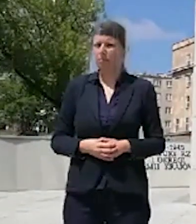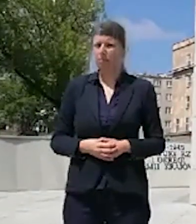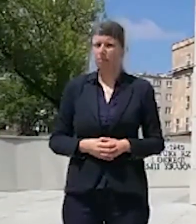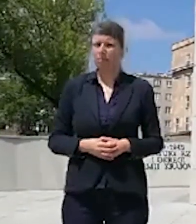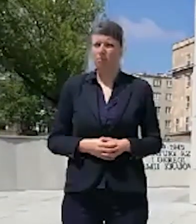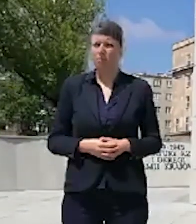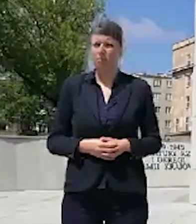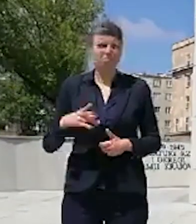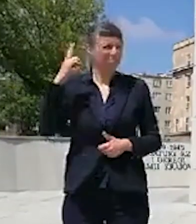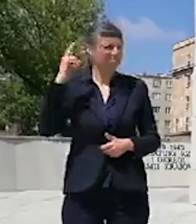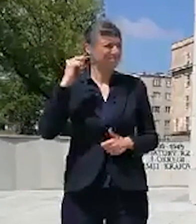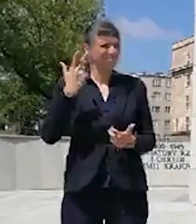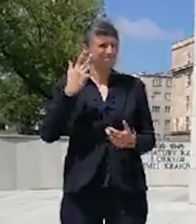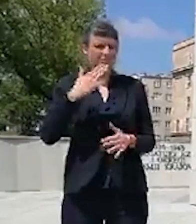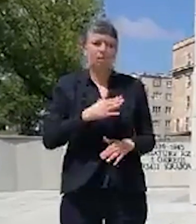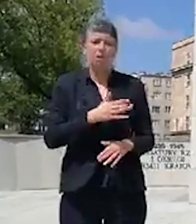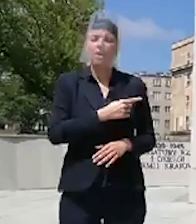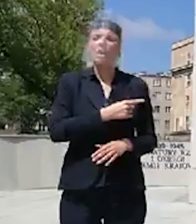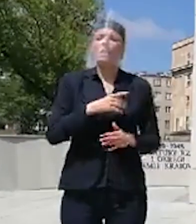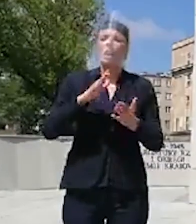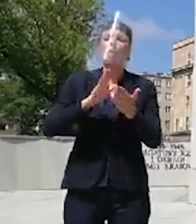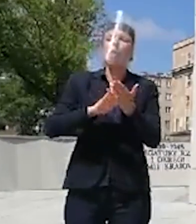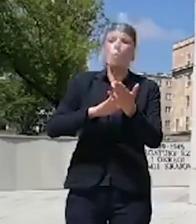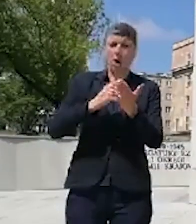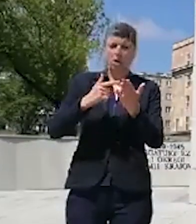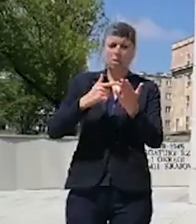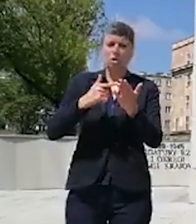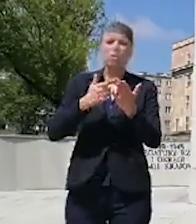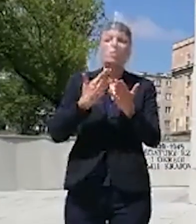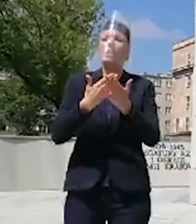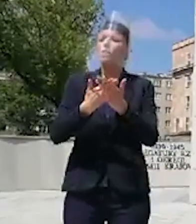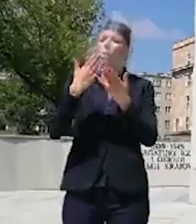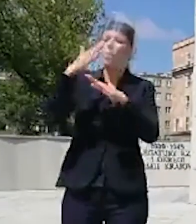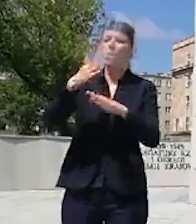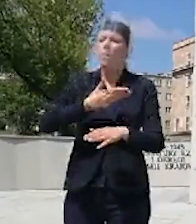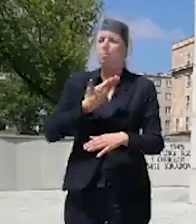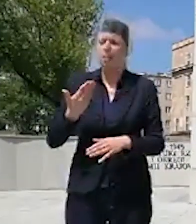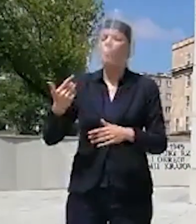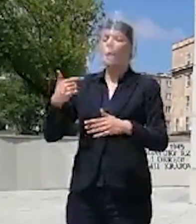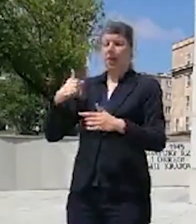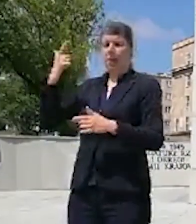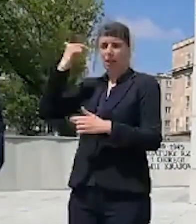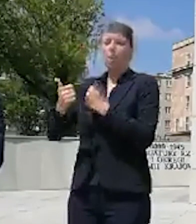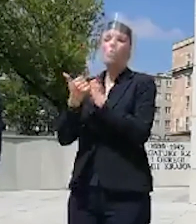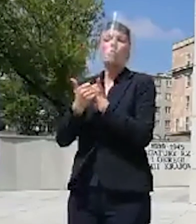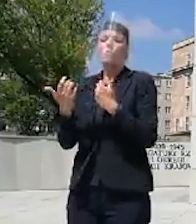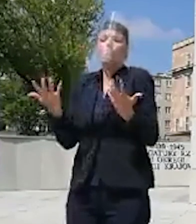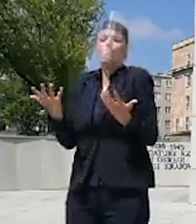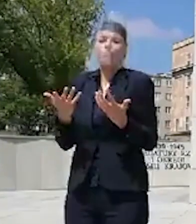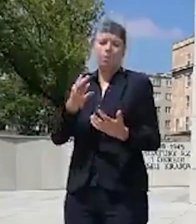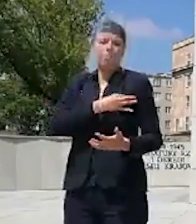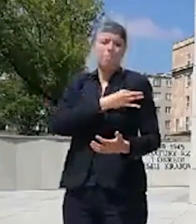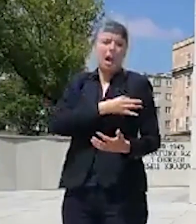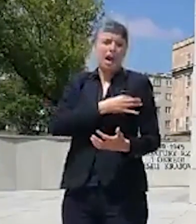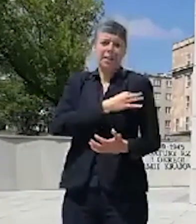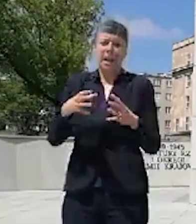jaka jest tego przyczyna? Przyczyna jest oczywista, to jest klincz dwóch wielkich obozów politycznych, partyjnych obozów, które próbują się